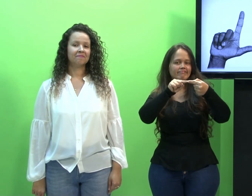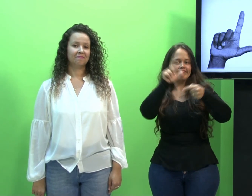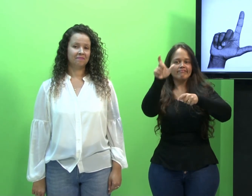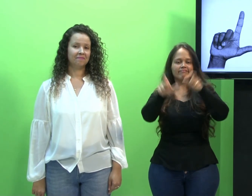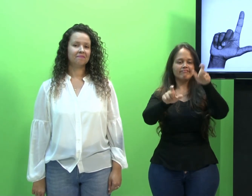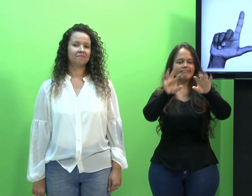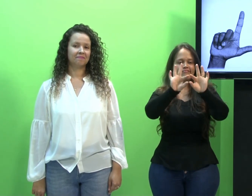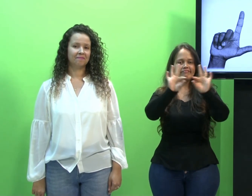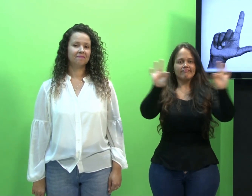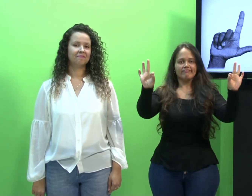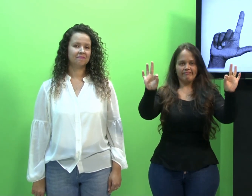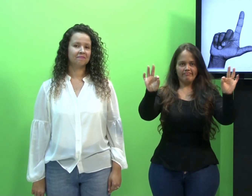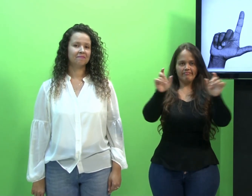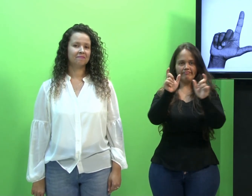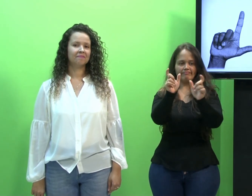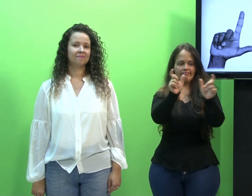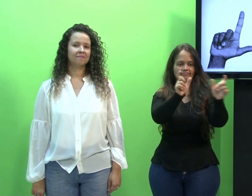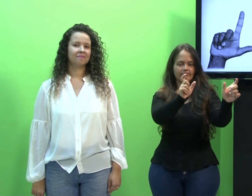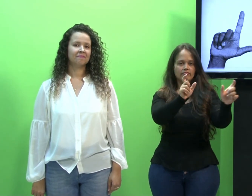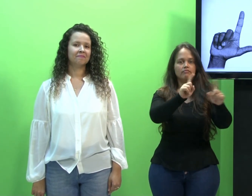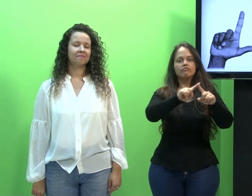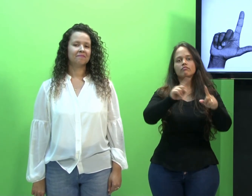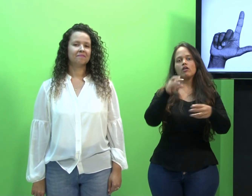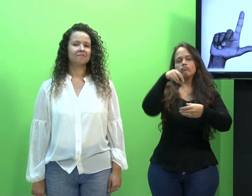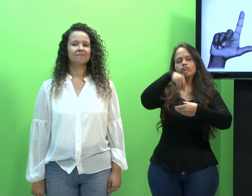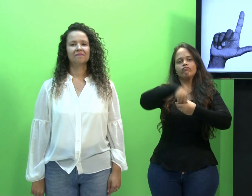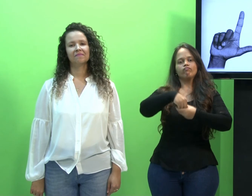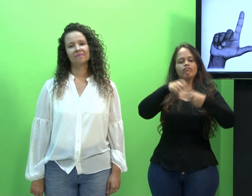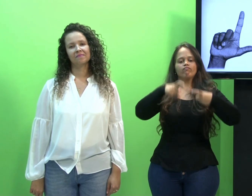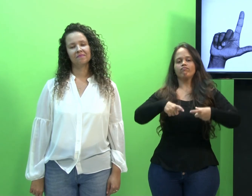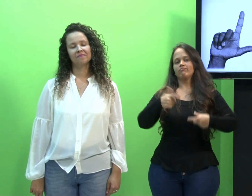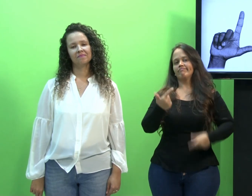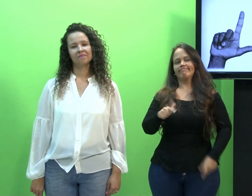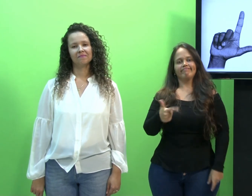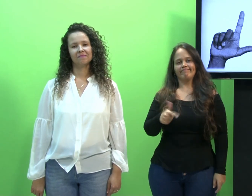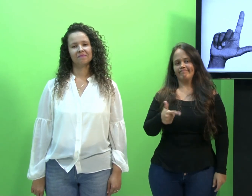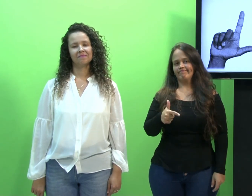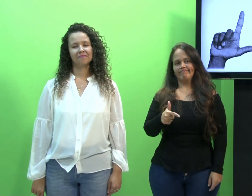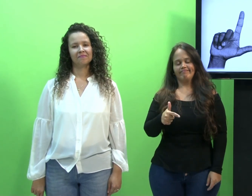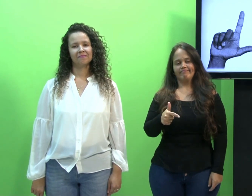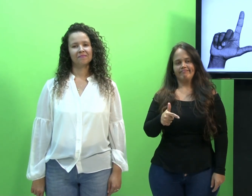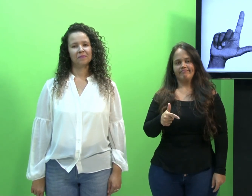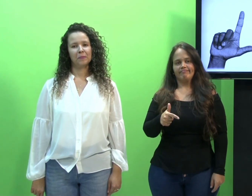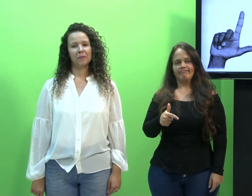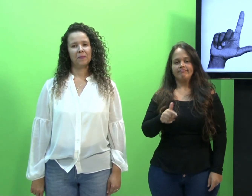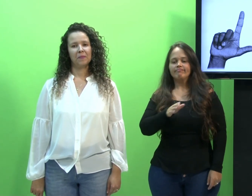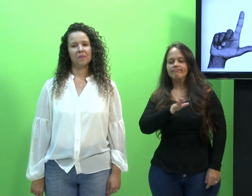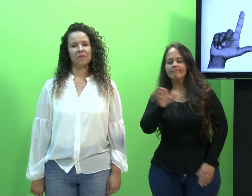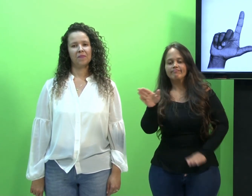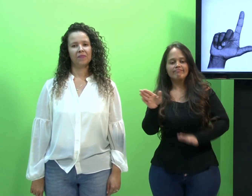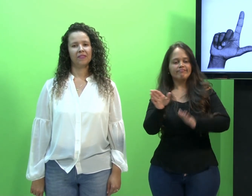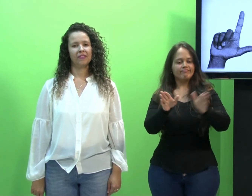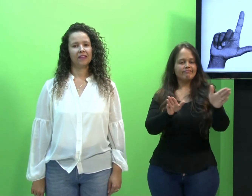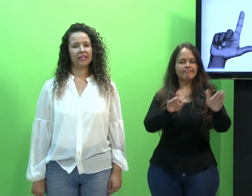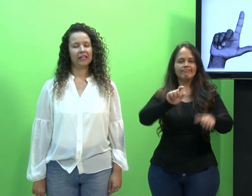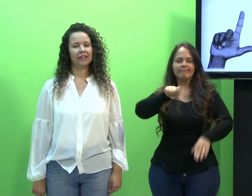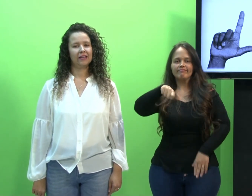da sentença, mas não incorporam o locativo. A direção do sinal